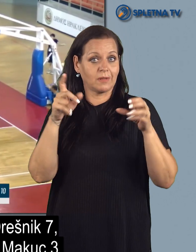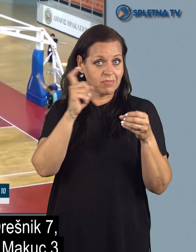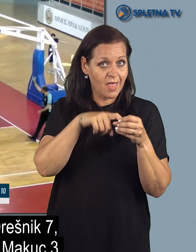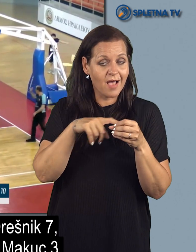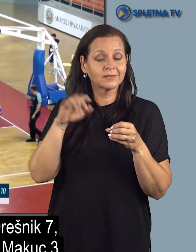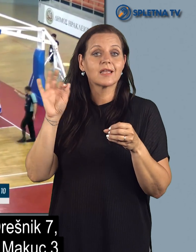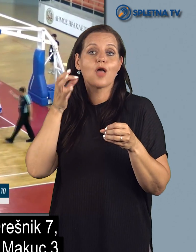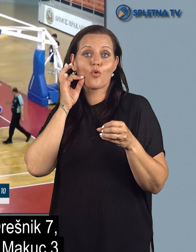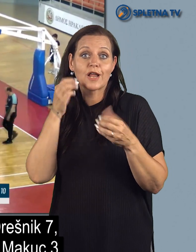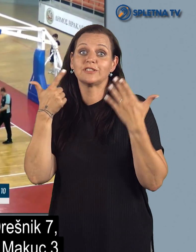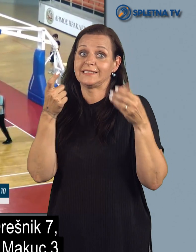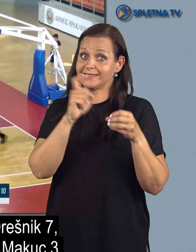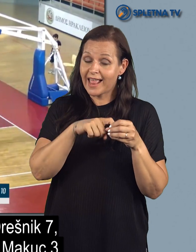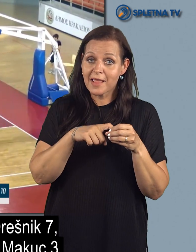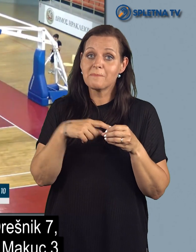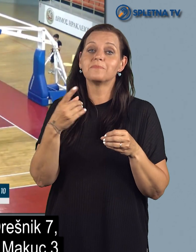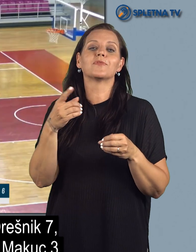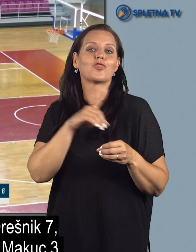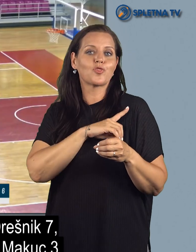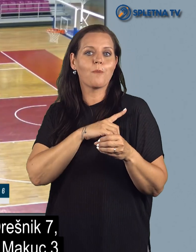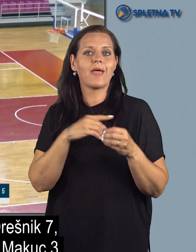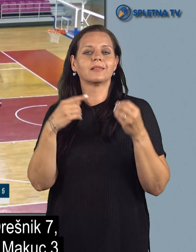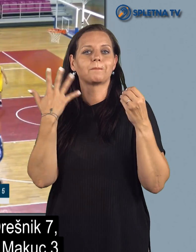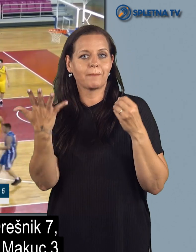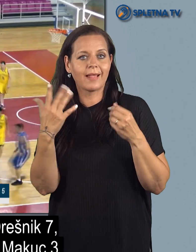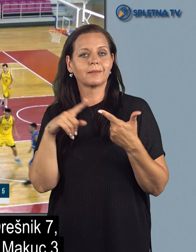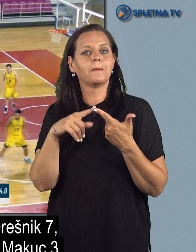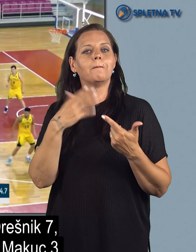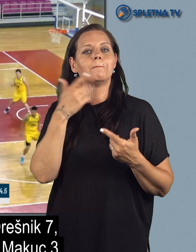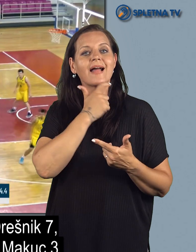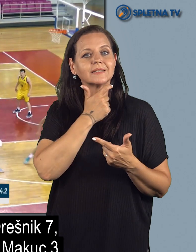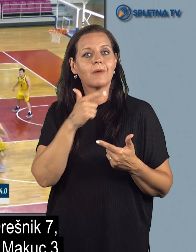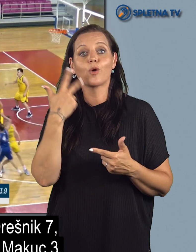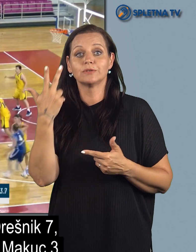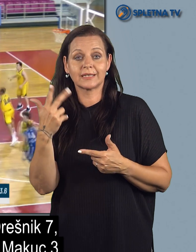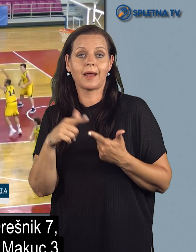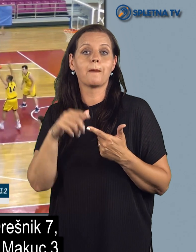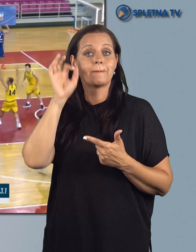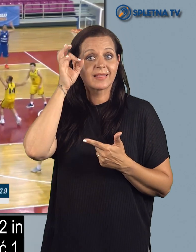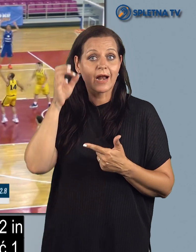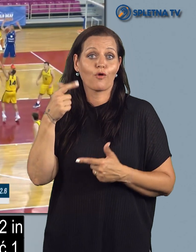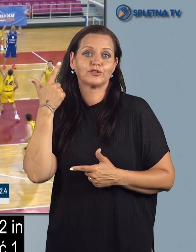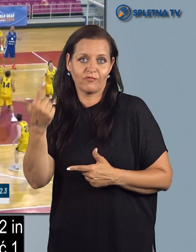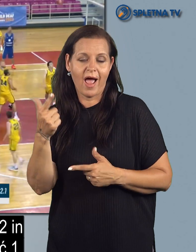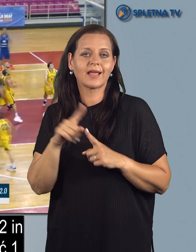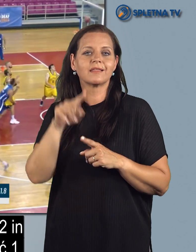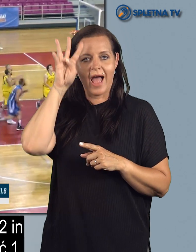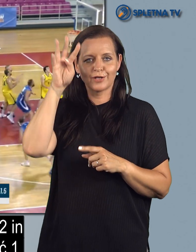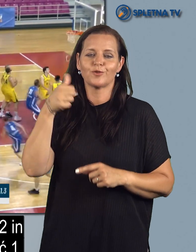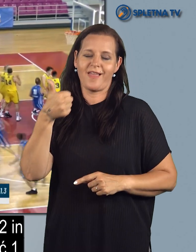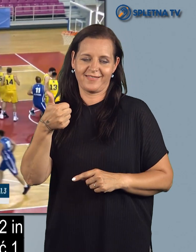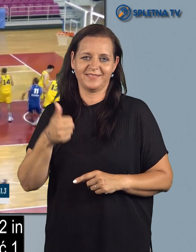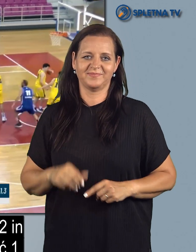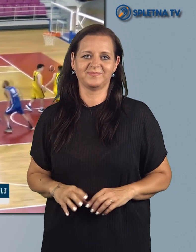18, Jan Orešnik 7, Domen Starc 5, Matic Makuc 3, Peter Ranković 2 in